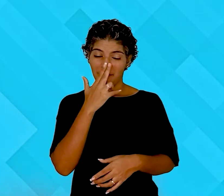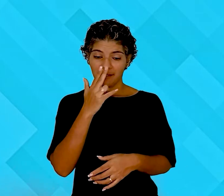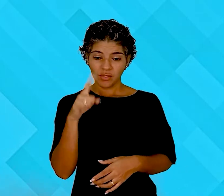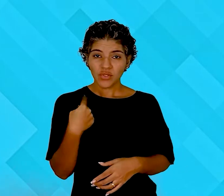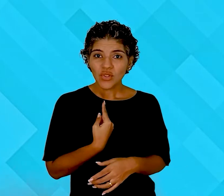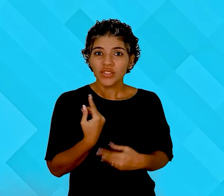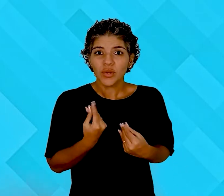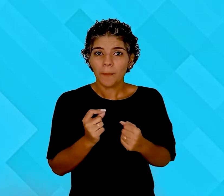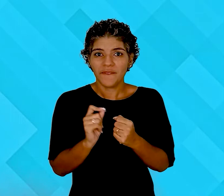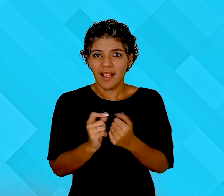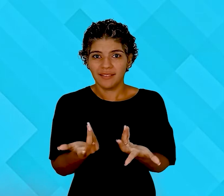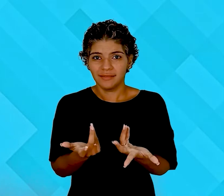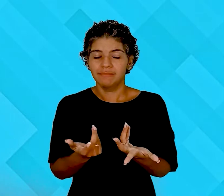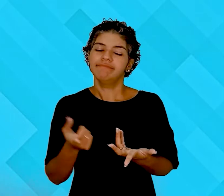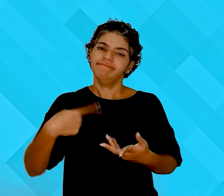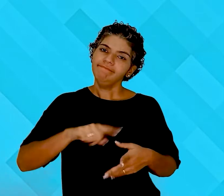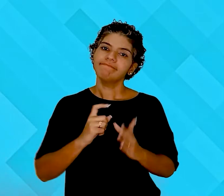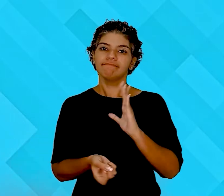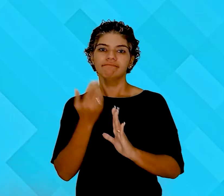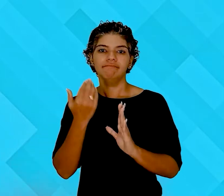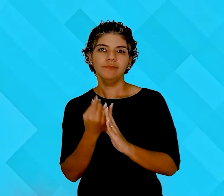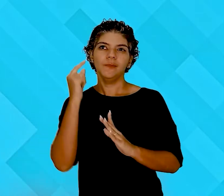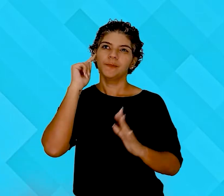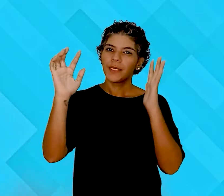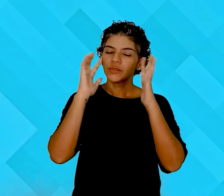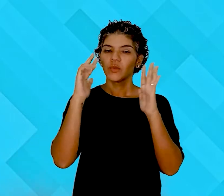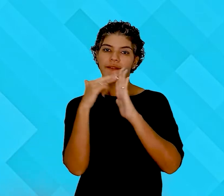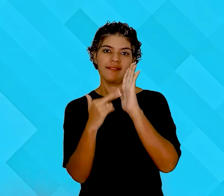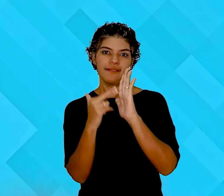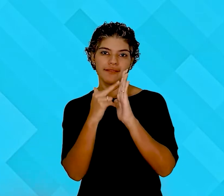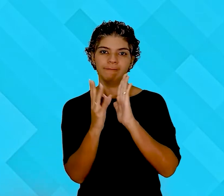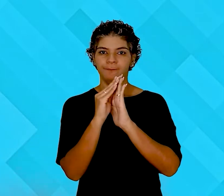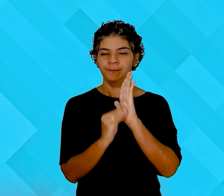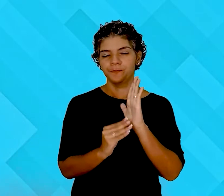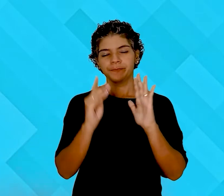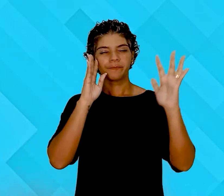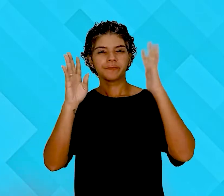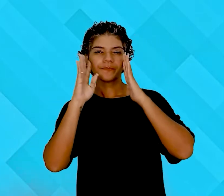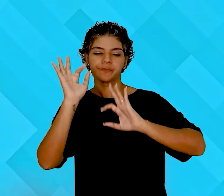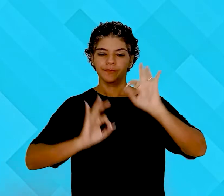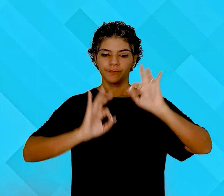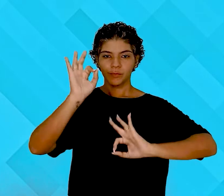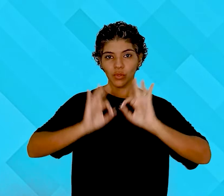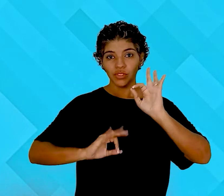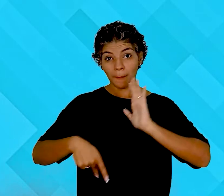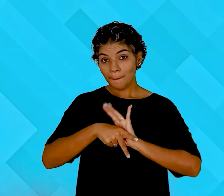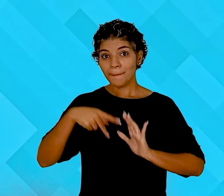e botamos a galera para falar como é que tinha sido a história. Porque eram eles, o filme dizia que era agora por